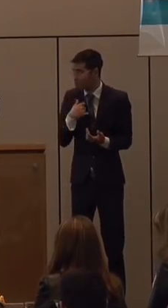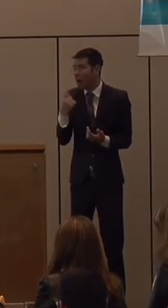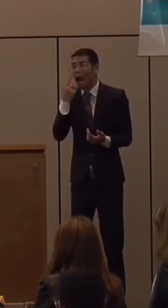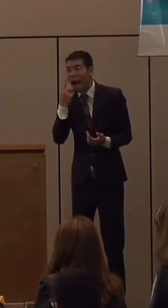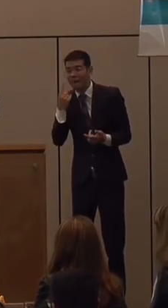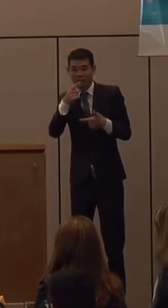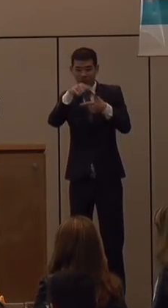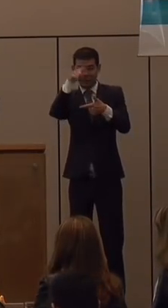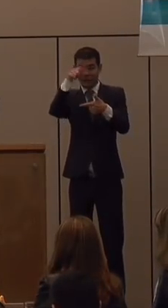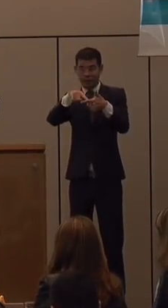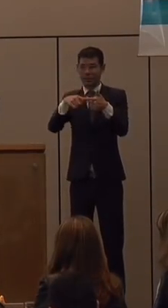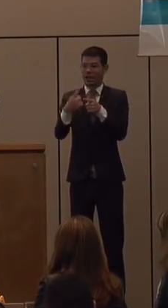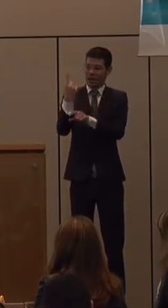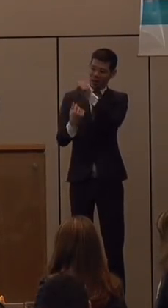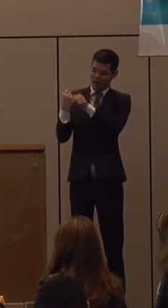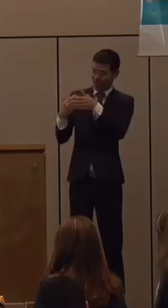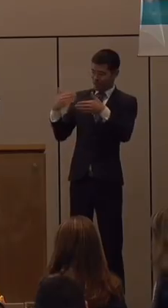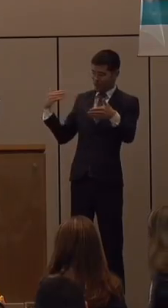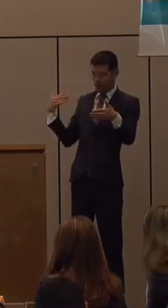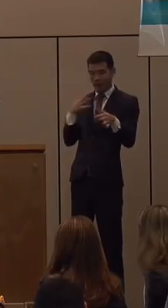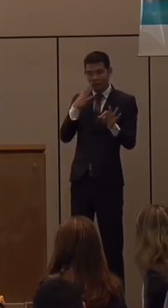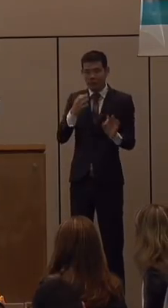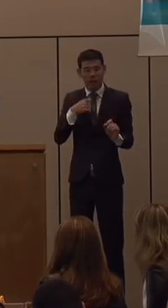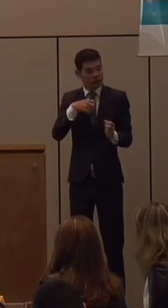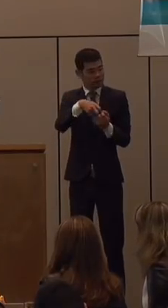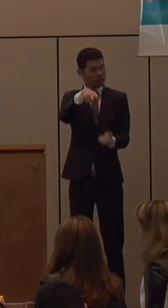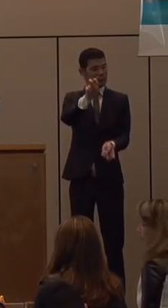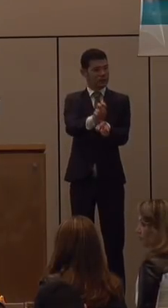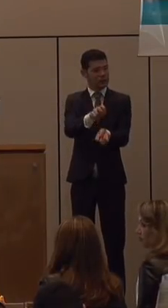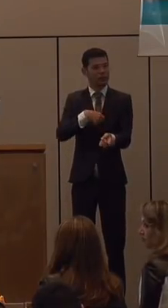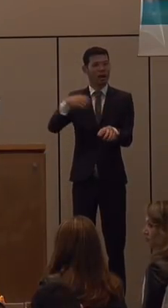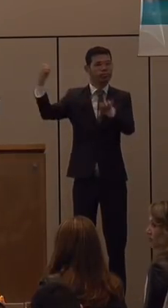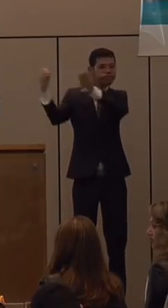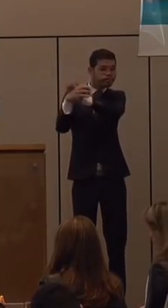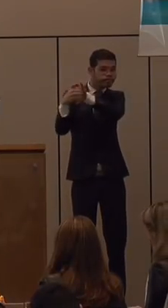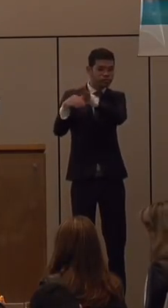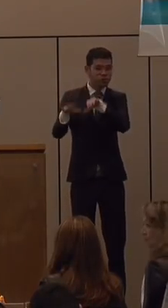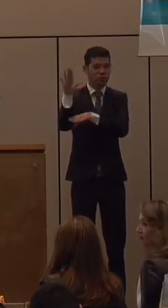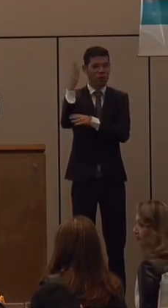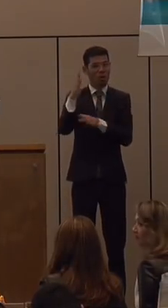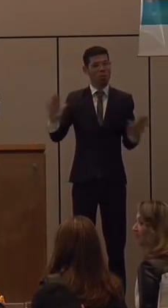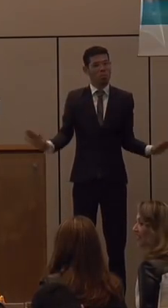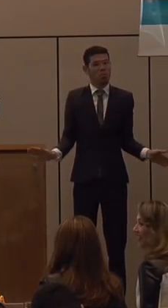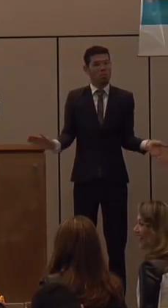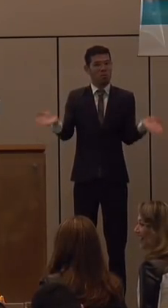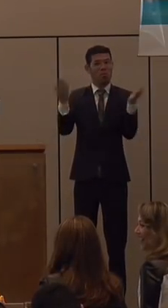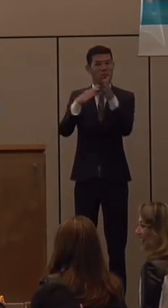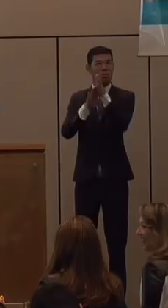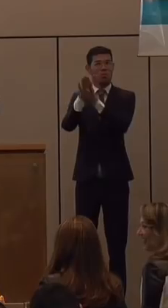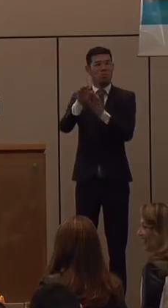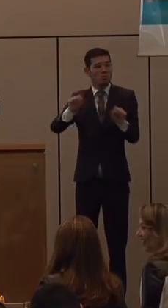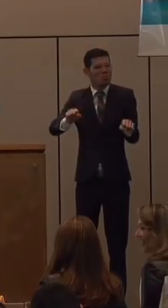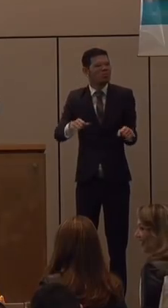años es impresionante el incremento de la inversión extranjera en el país que ha pasado este año y que estamos haciendo para